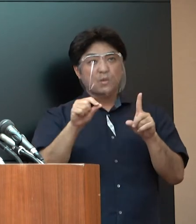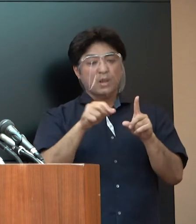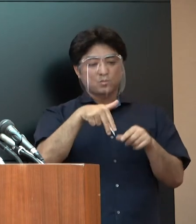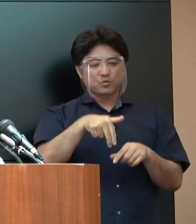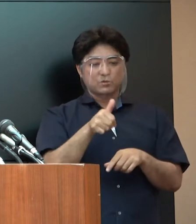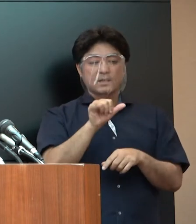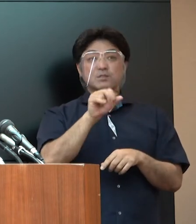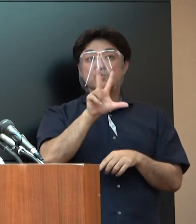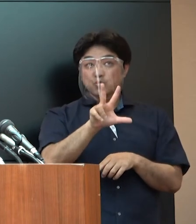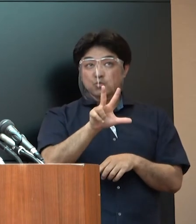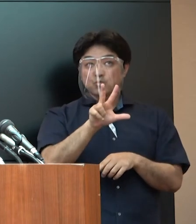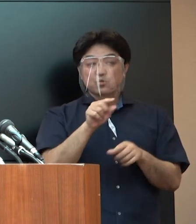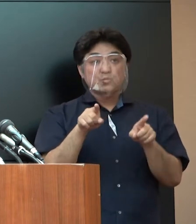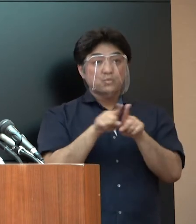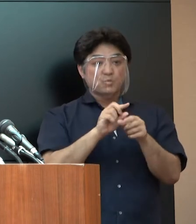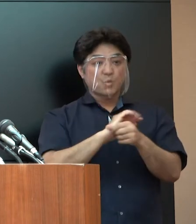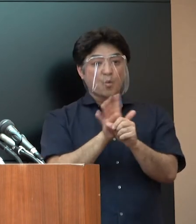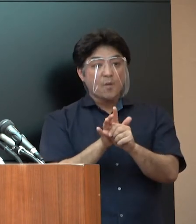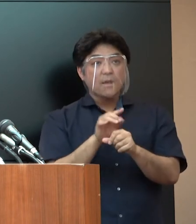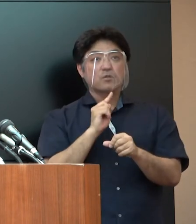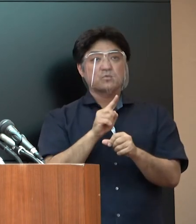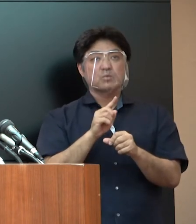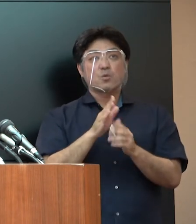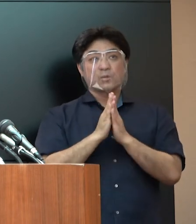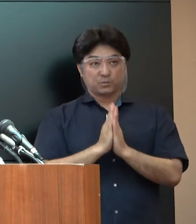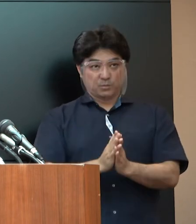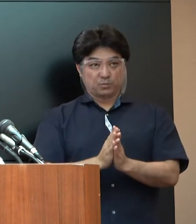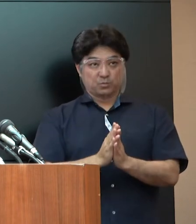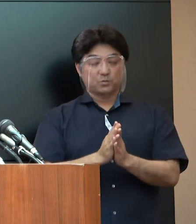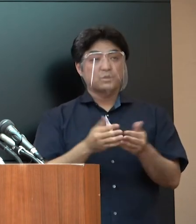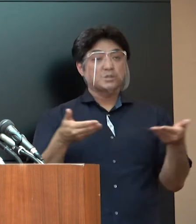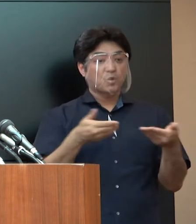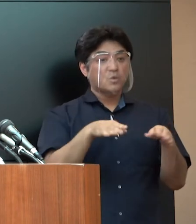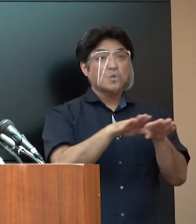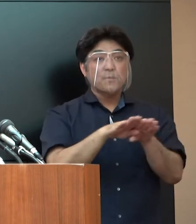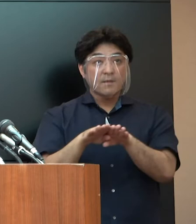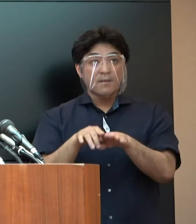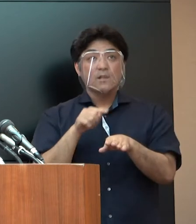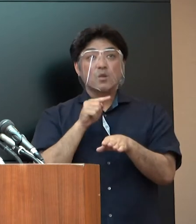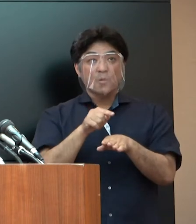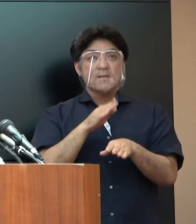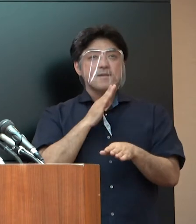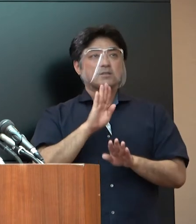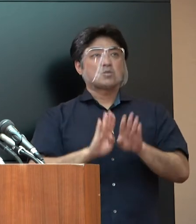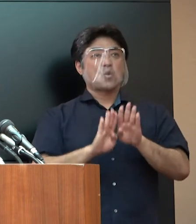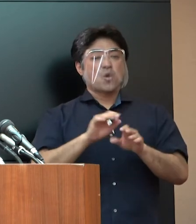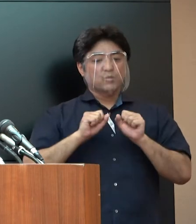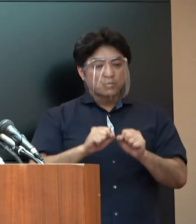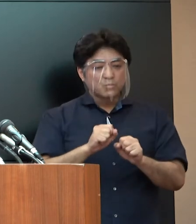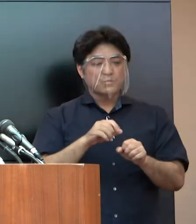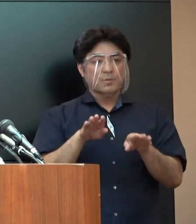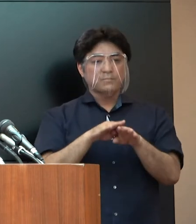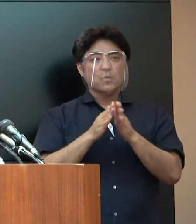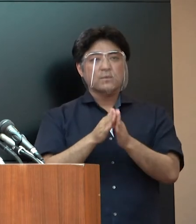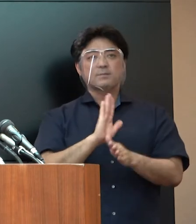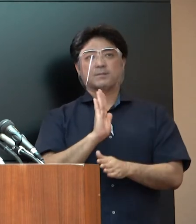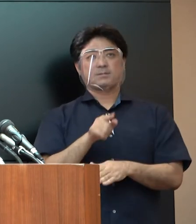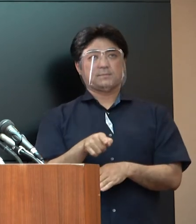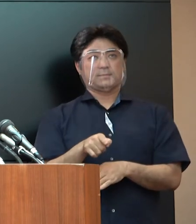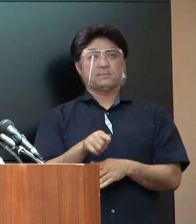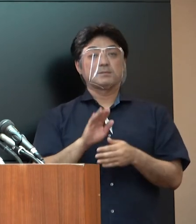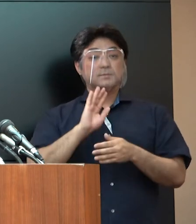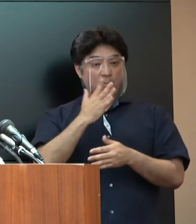協力を求めてまいります。休業要請については現段階では実施しないこととしております。ただし県